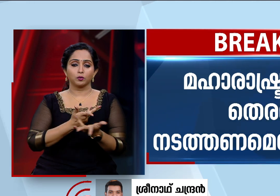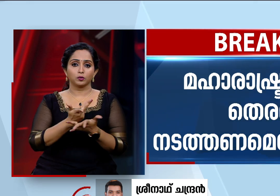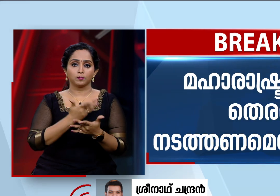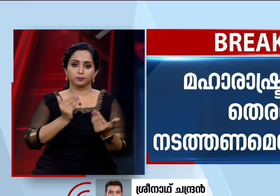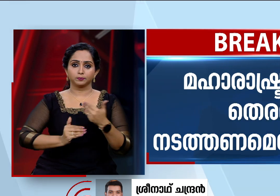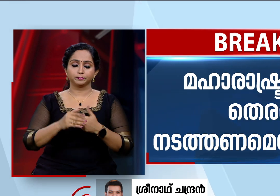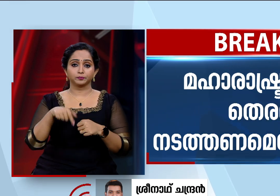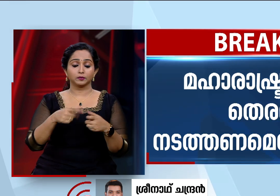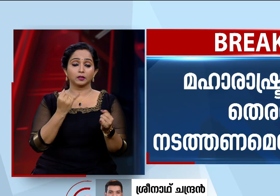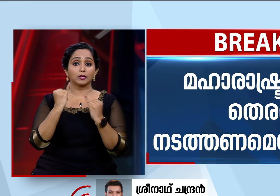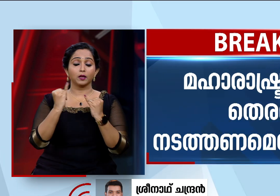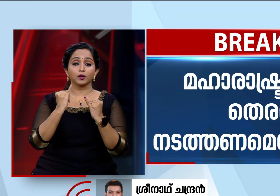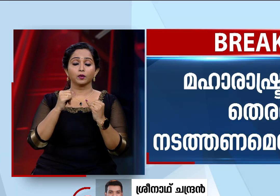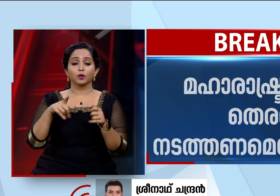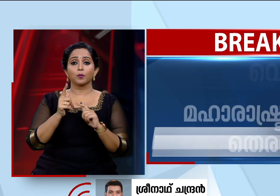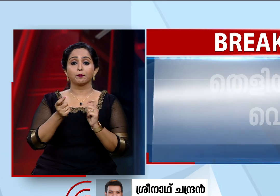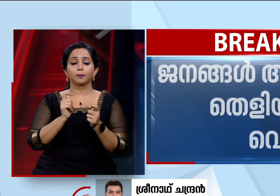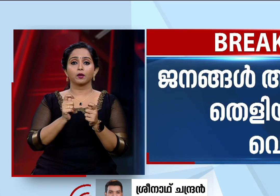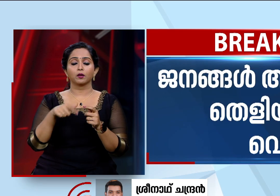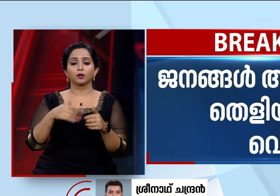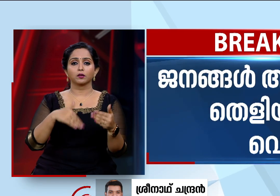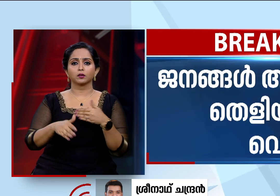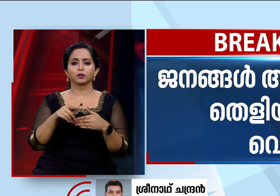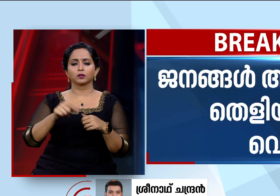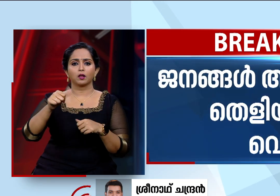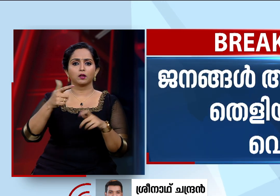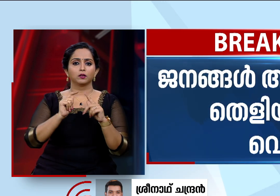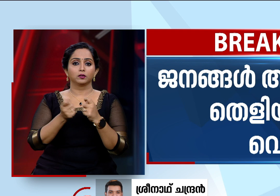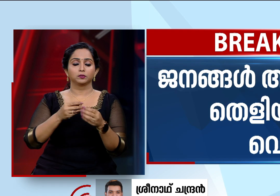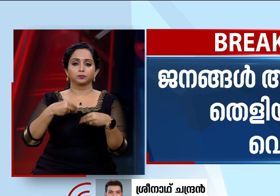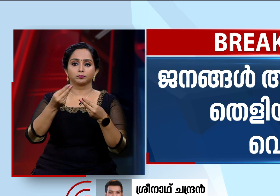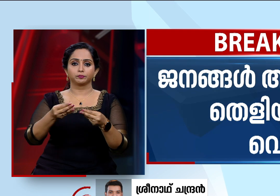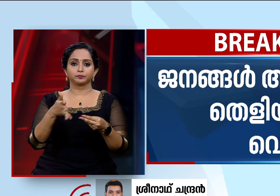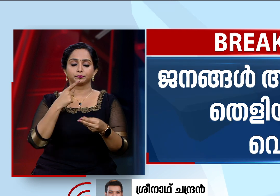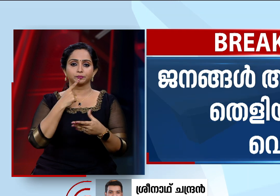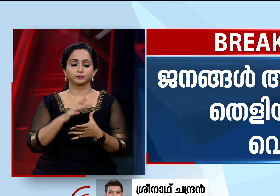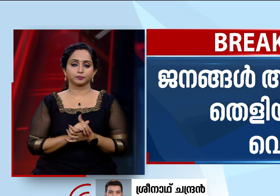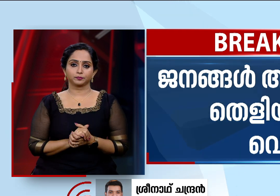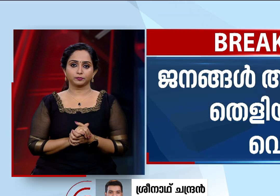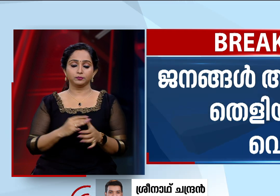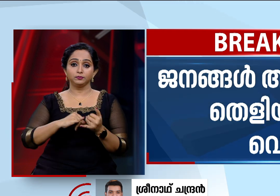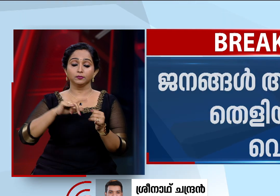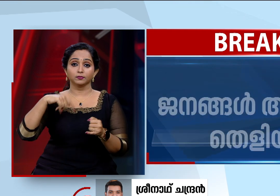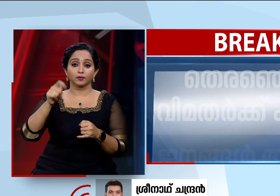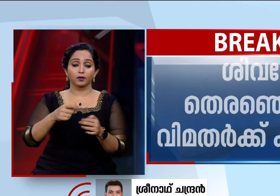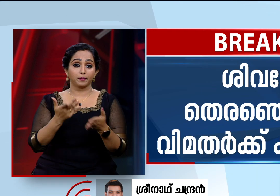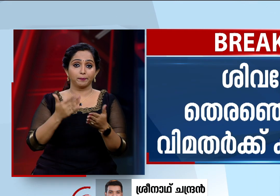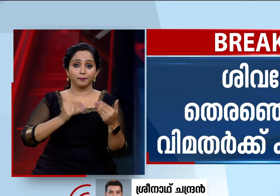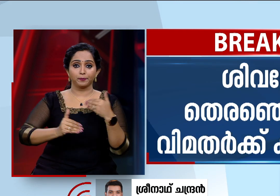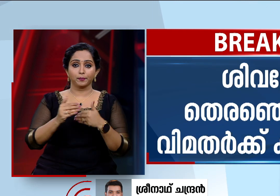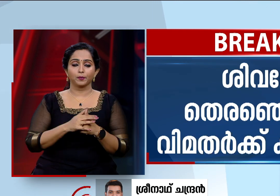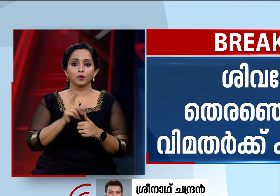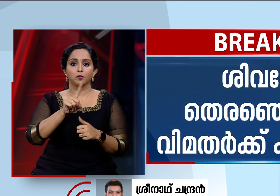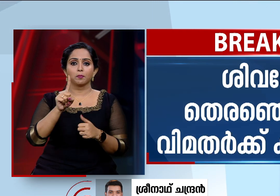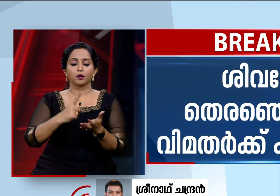ഇന്ന് വാർത്താ സമ്മേളനത്തിൽ അദ്ദേഹം വിമതർക്ക് ഒരു കാരണവശാലും ഈ ചിഹ്നം കിട്ടില്ലെന്ന് പറയുകയും ചെയ്തു. ഏതായാലും ഇനി സുപ്രീം കോടതിയിലേക്ക് കാര്യങ്ങൾ പോകുന്നു.